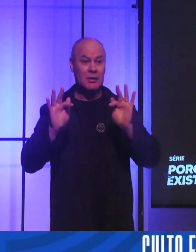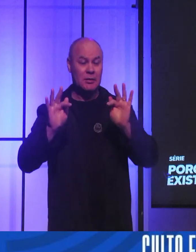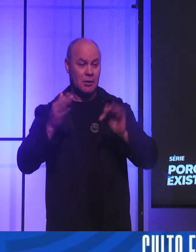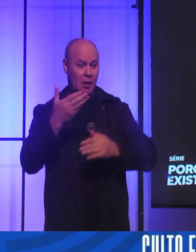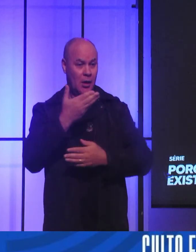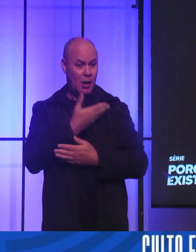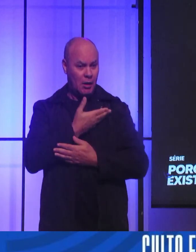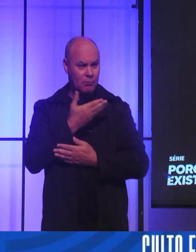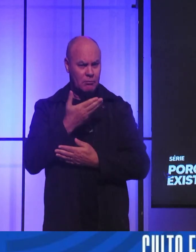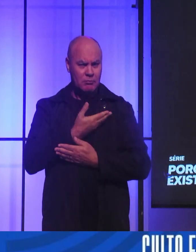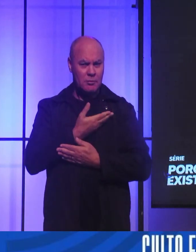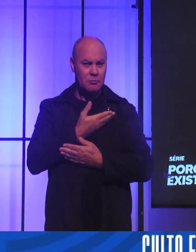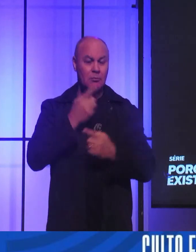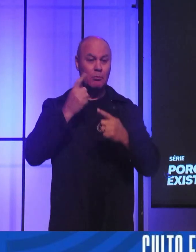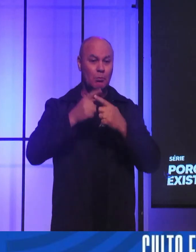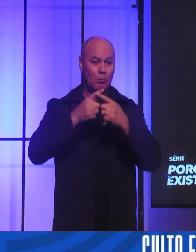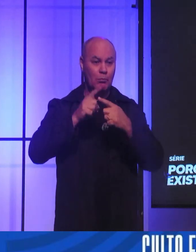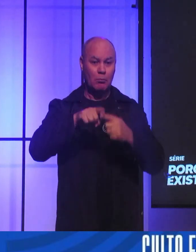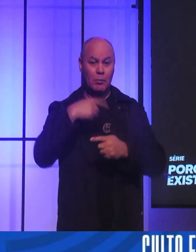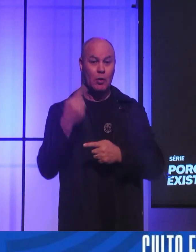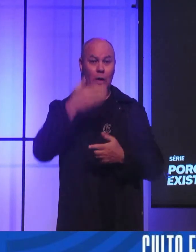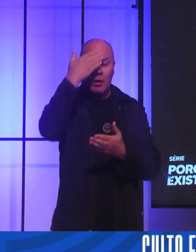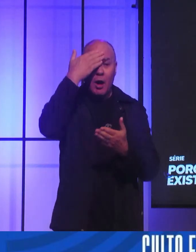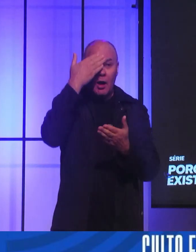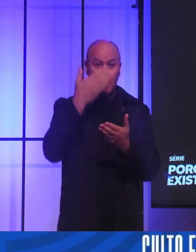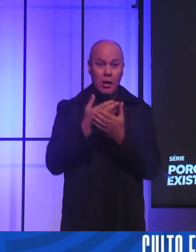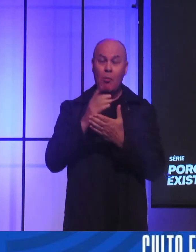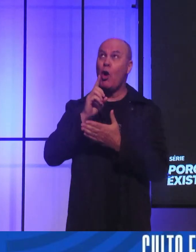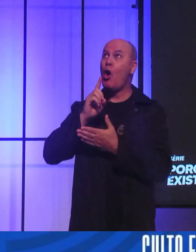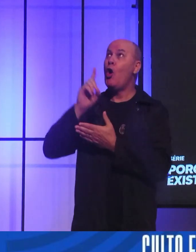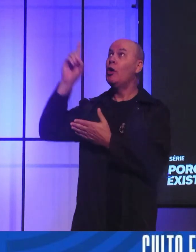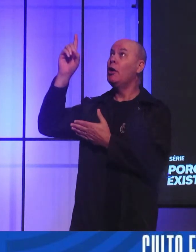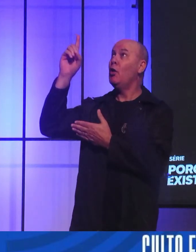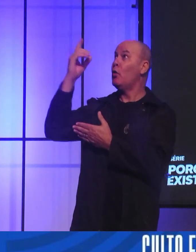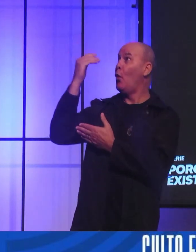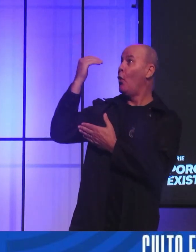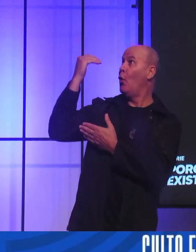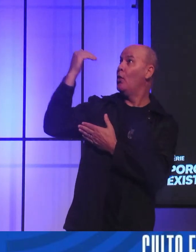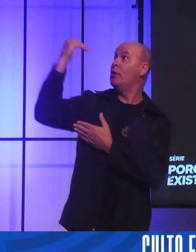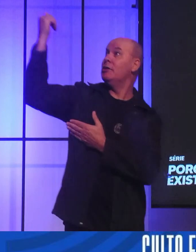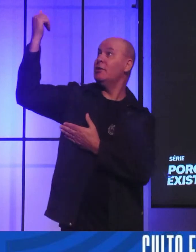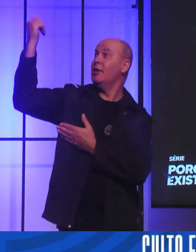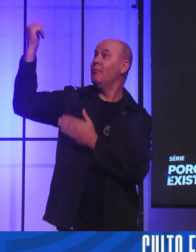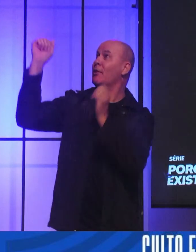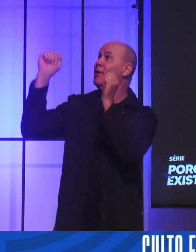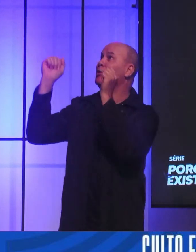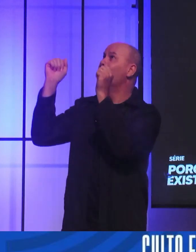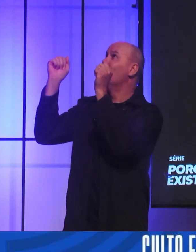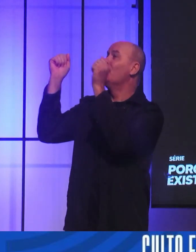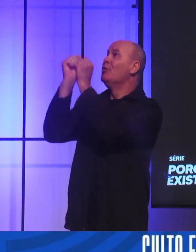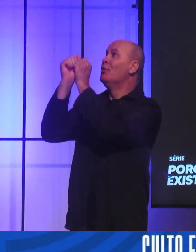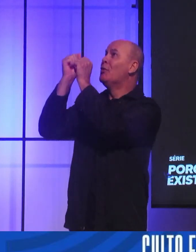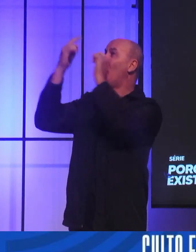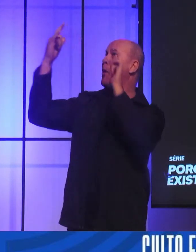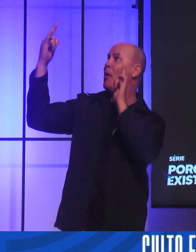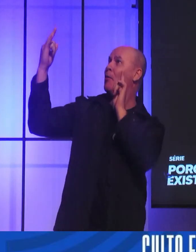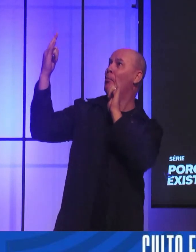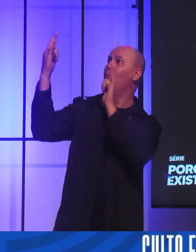que nos chama para estarmos à sua mesa, usufruirmos do seu amor, do seu